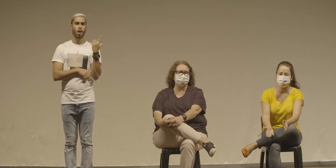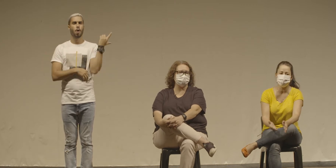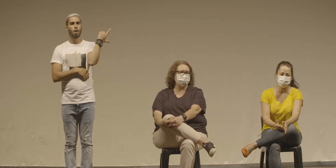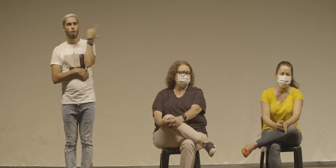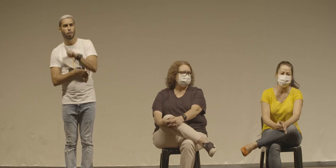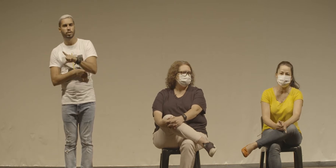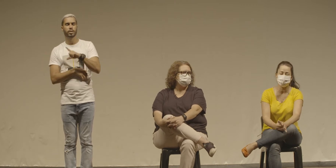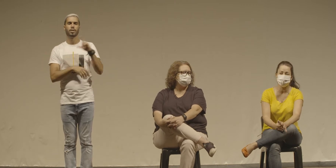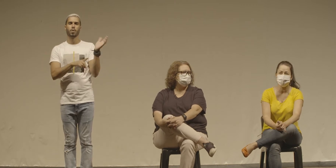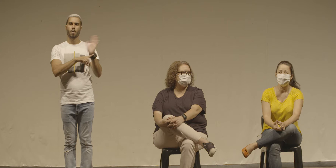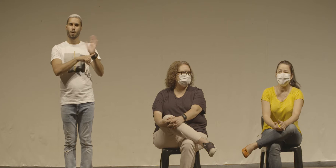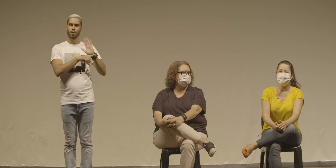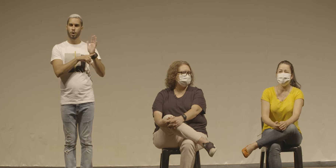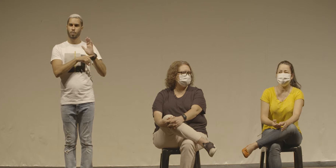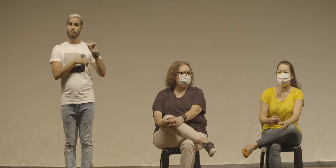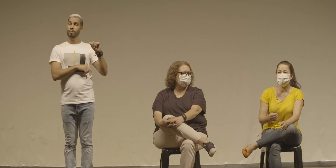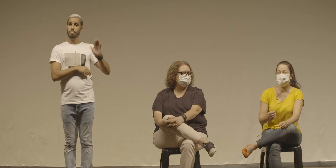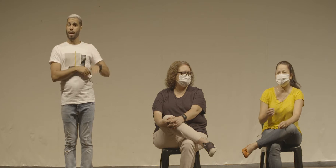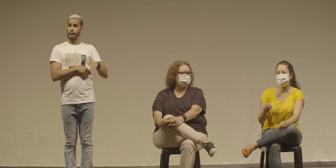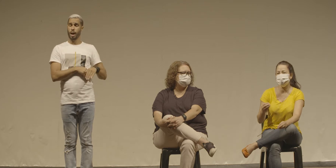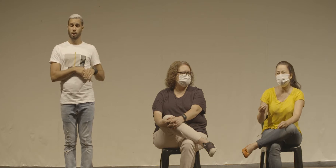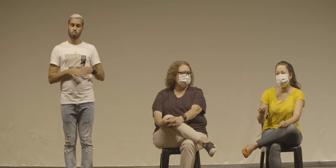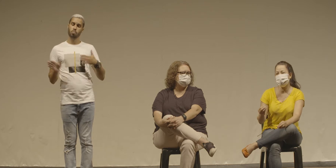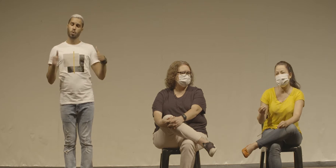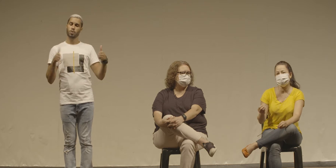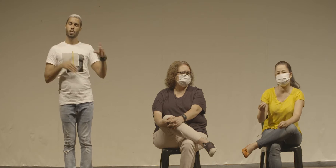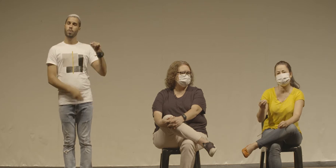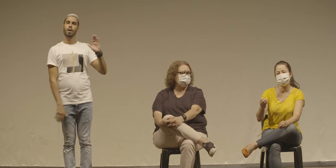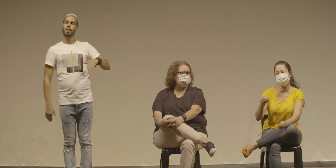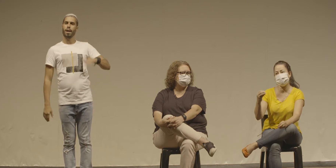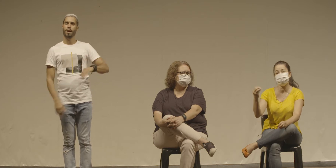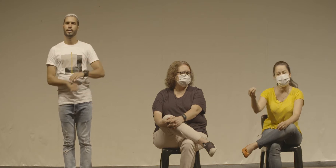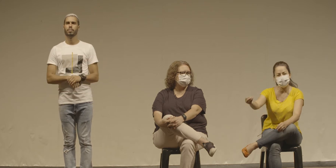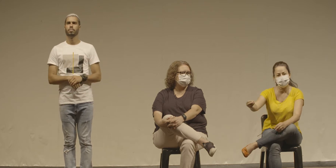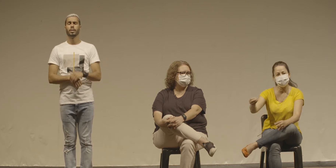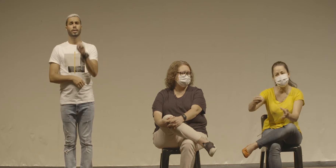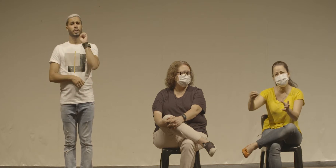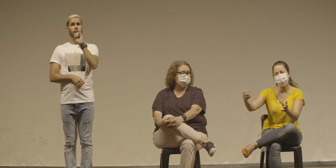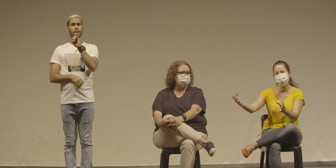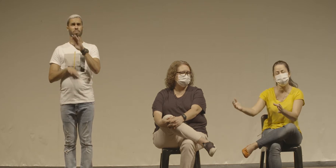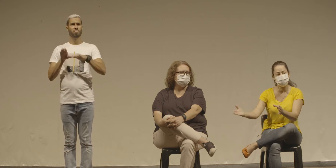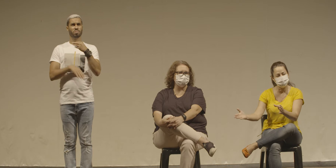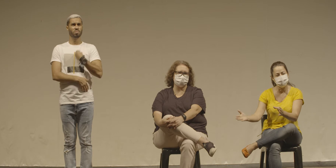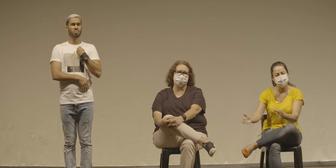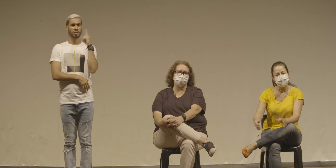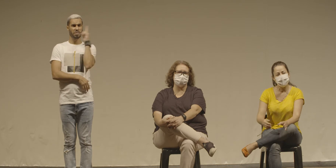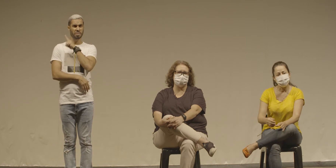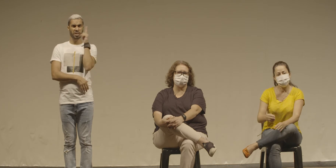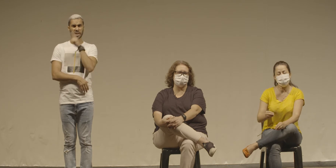um filme de baixo orçamento. Porque se existe alguma falha nesse seu